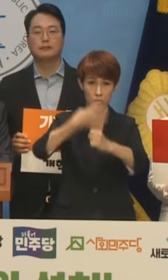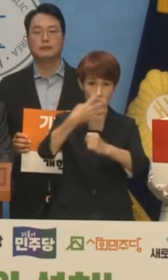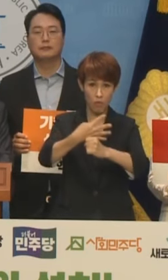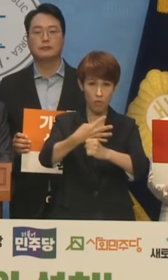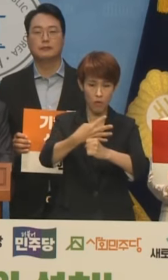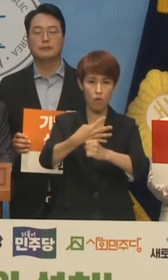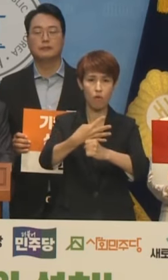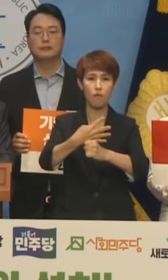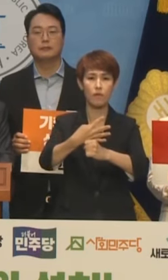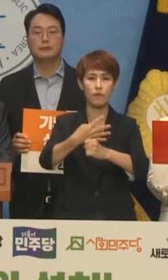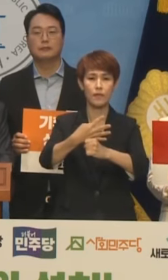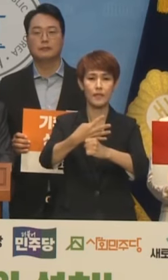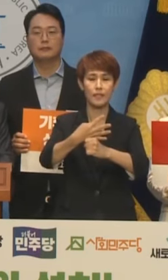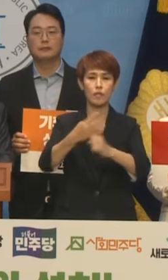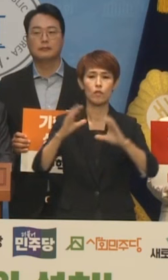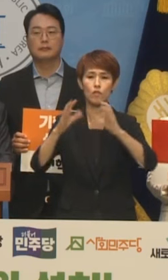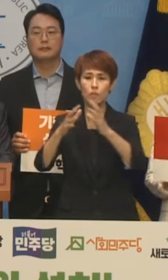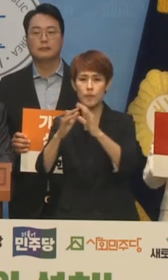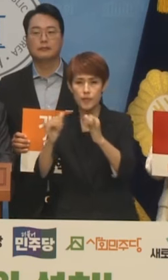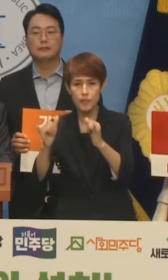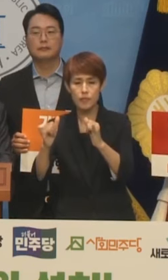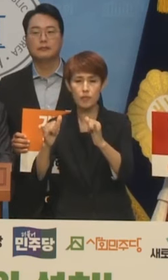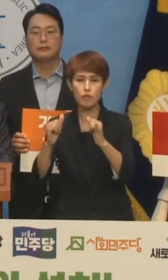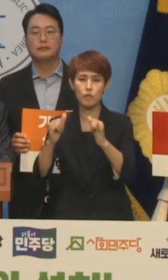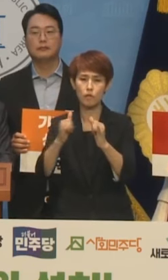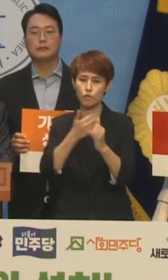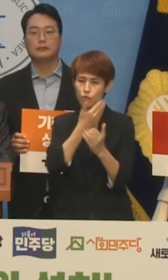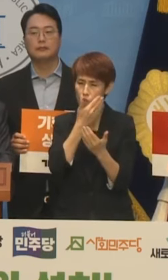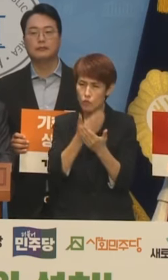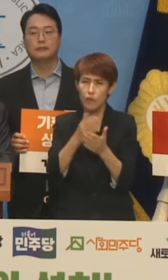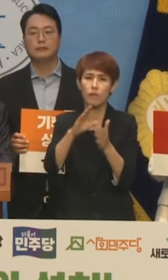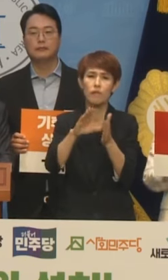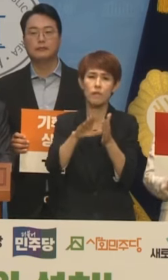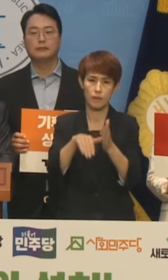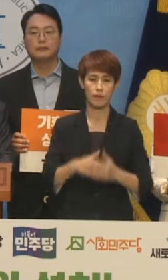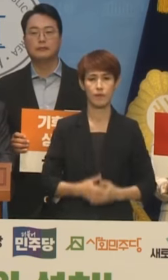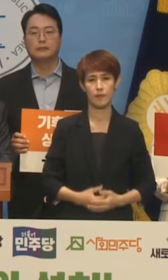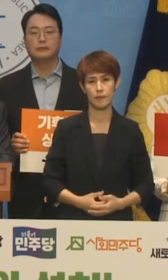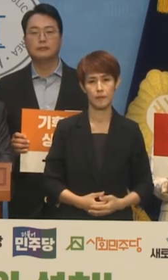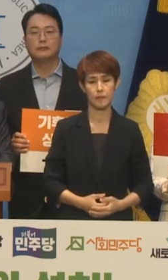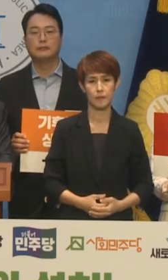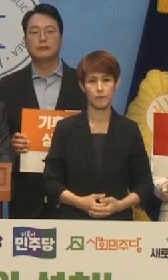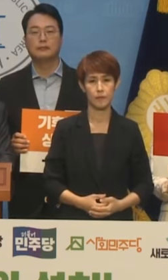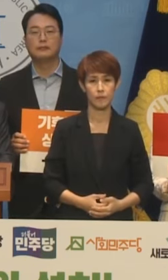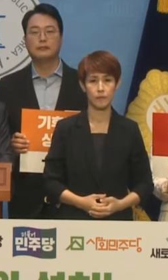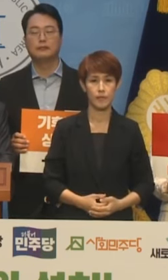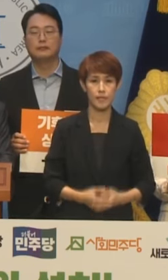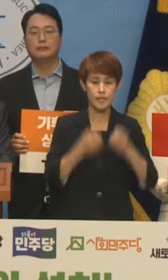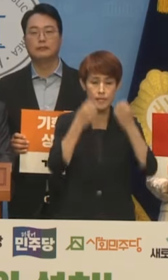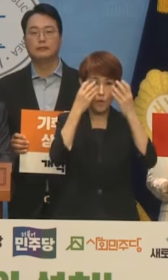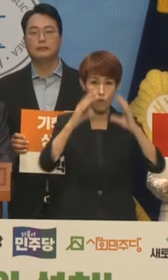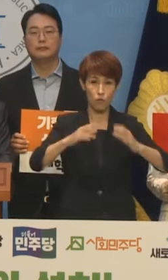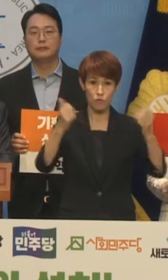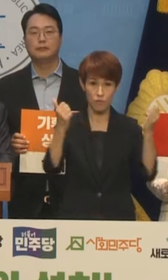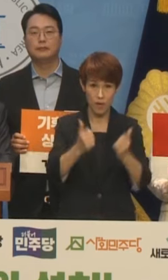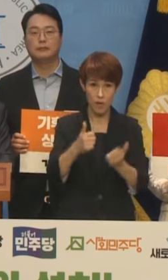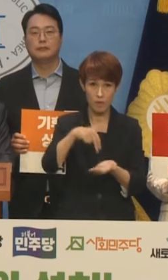우리 인류와 국민들의 운명을 가를 시간이 될 것입니다. 새로운 국회는 더